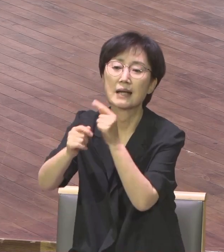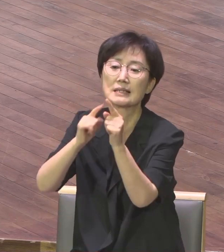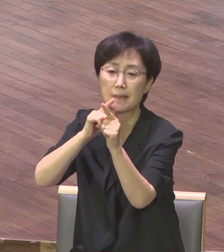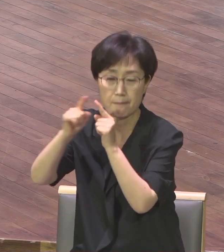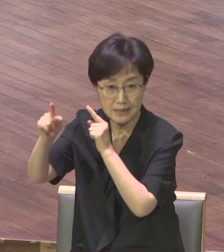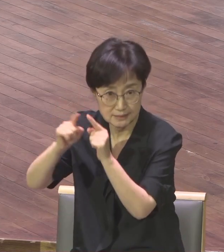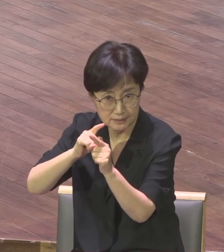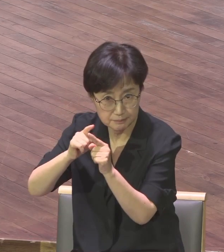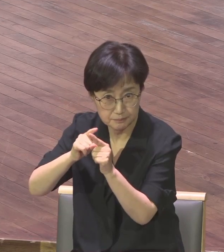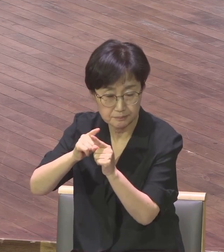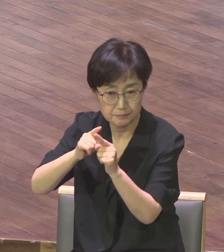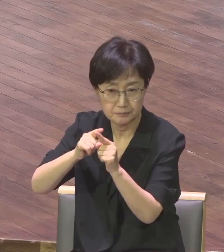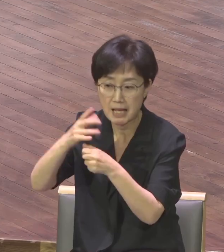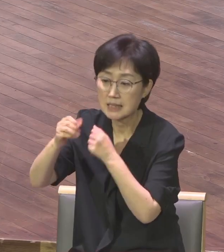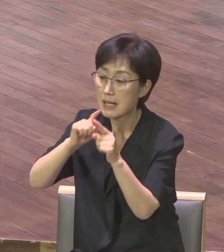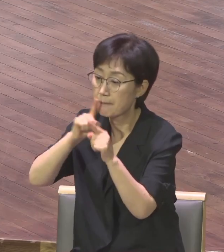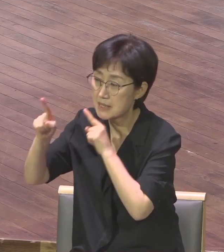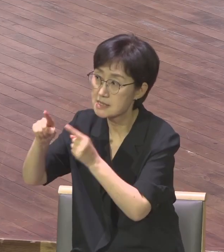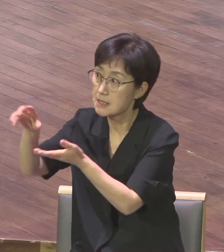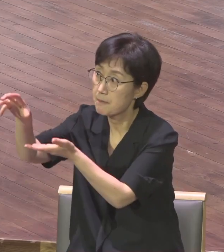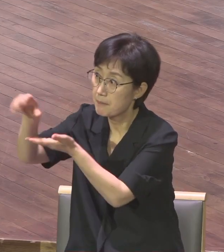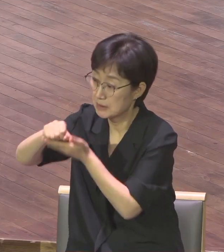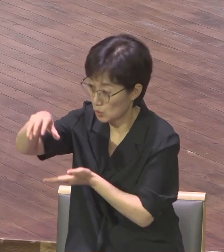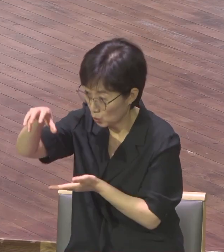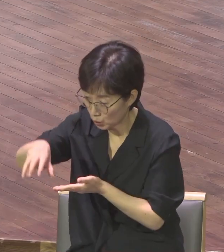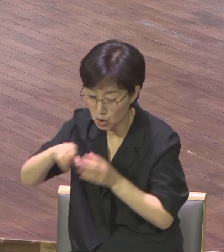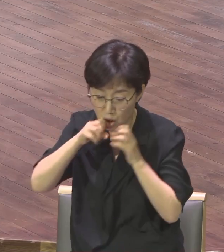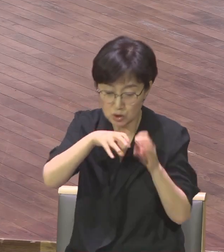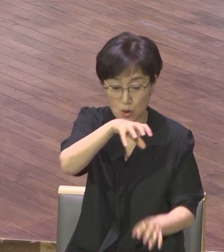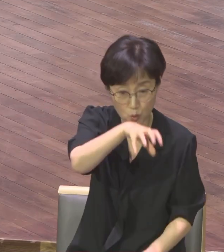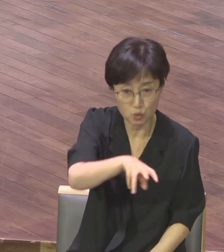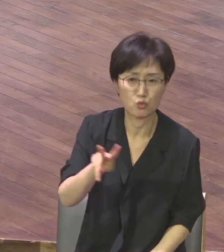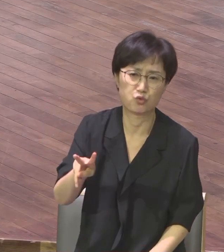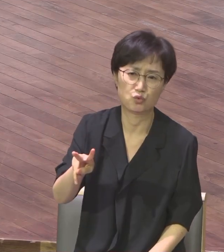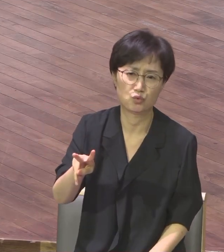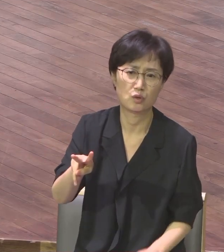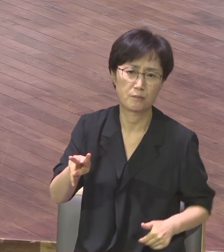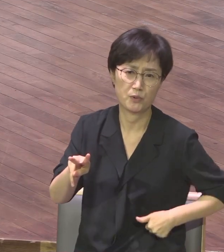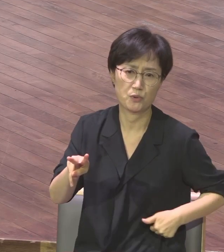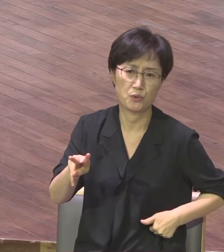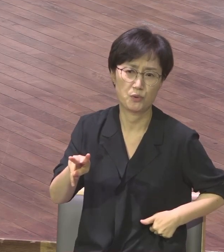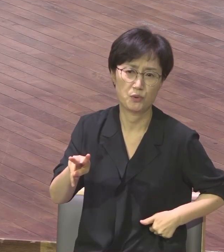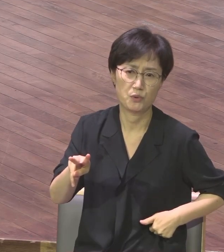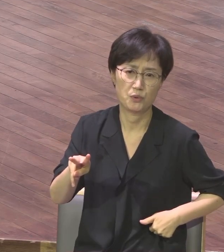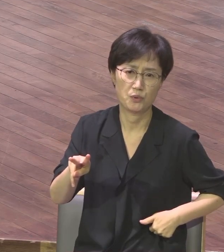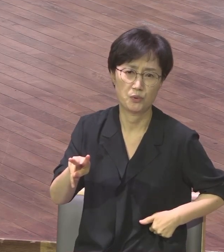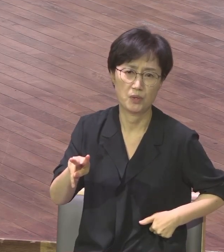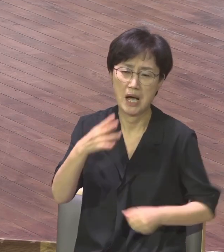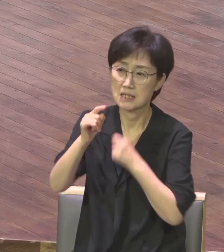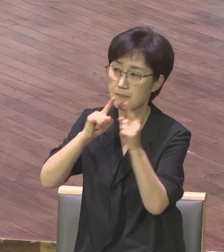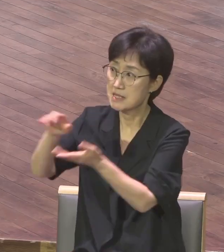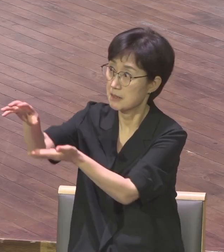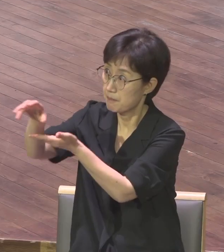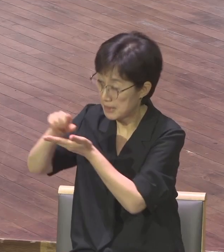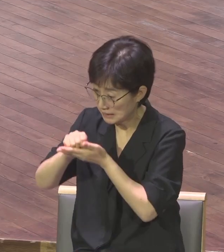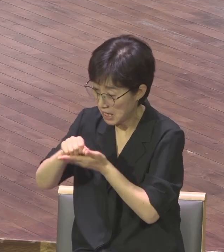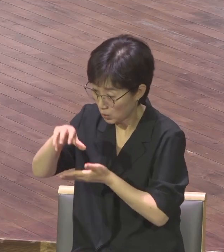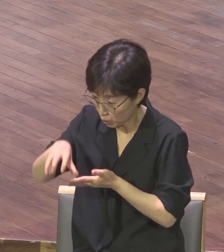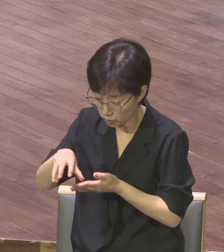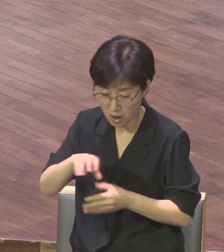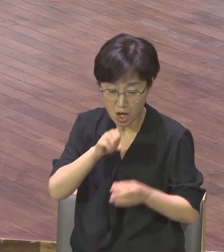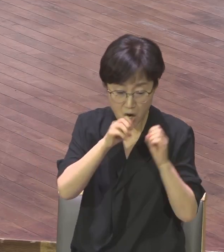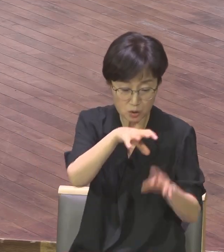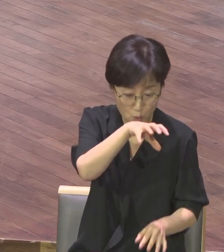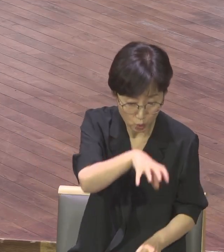말씀과 현장이라는 두 가지 영적 성장 포인트를 여러분 잡으시기 바랍니다. 말씀과 현장. 여러분 삶